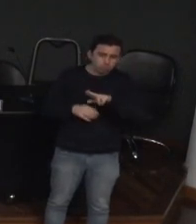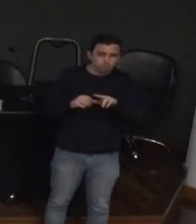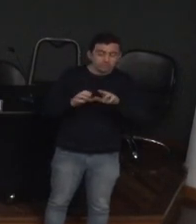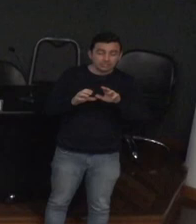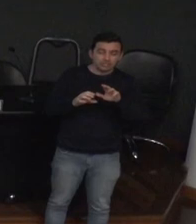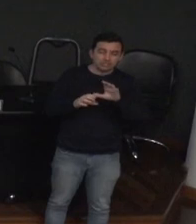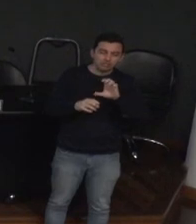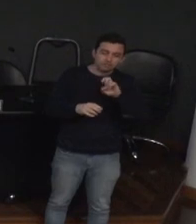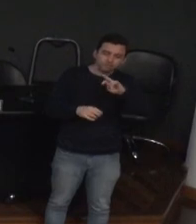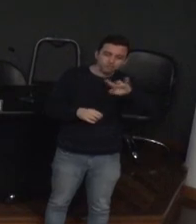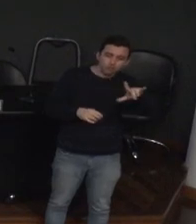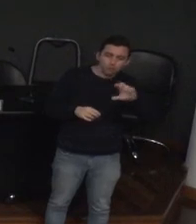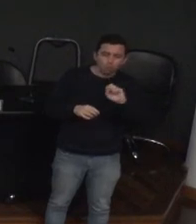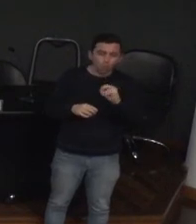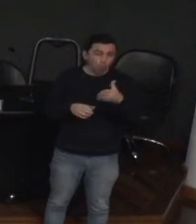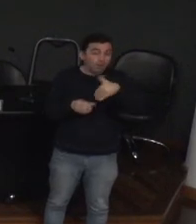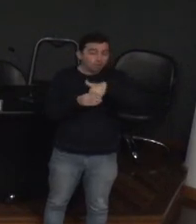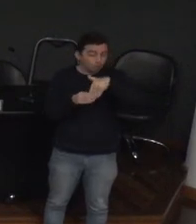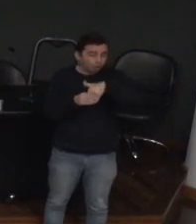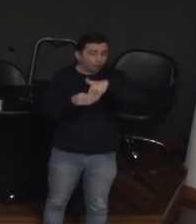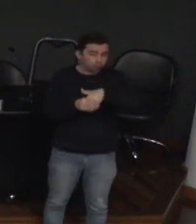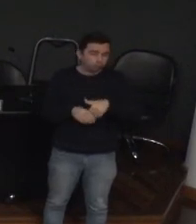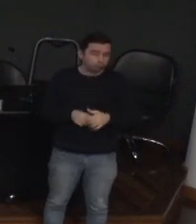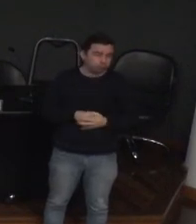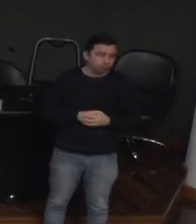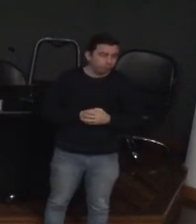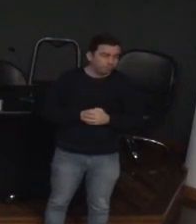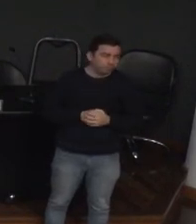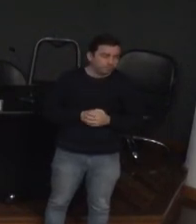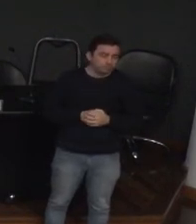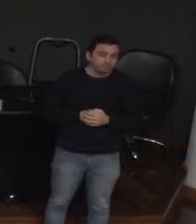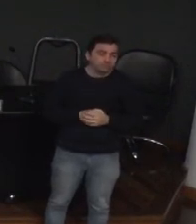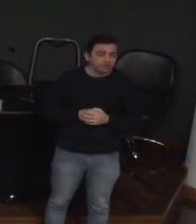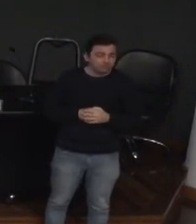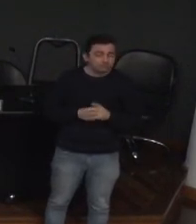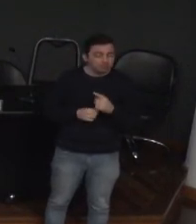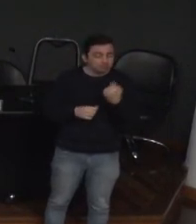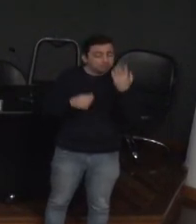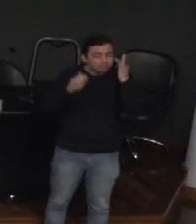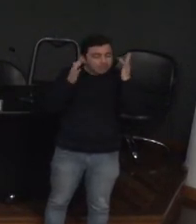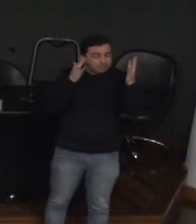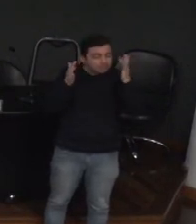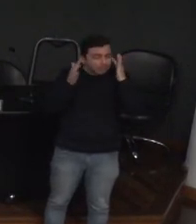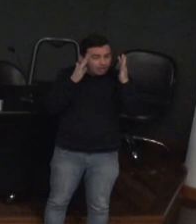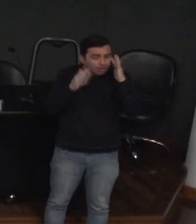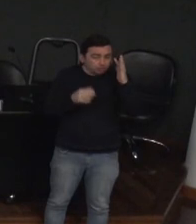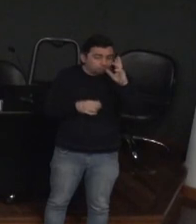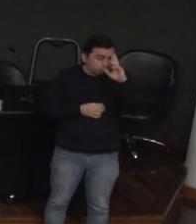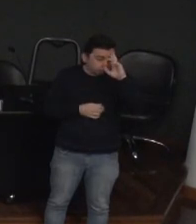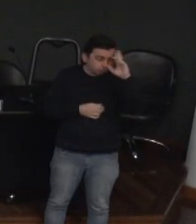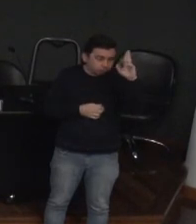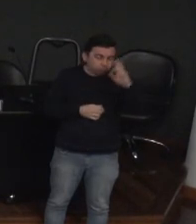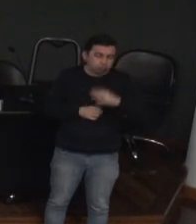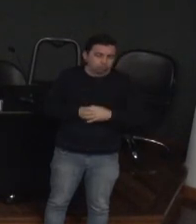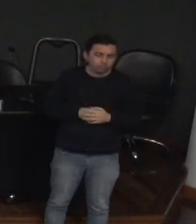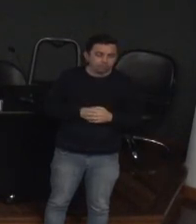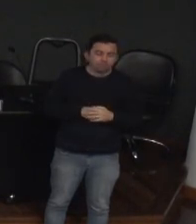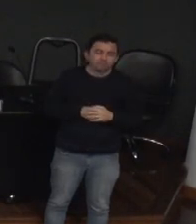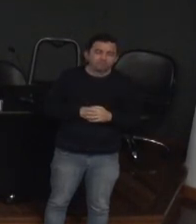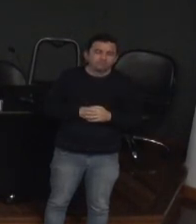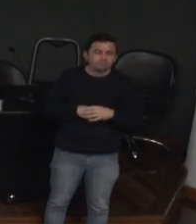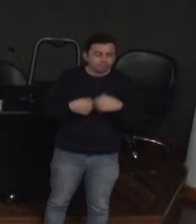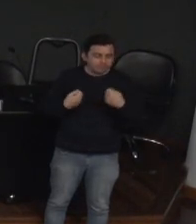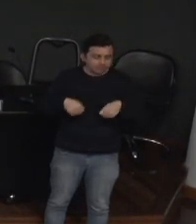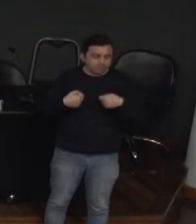mas também eleitoral. Perfeito. E daí vamos pensar na visão do titular. Essa é uma preocupação super válida e legal a gente